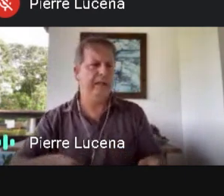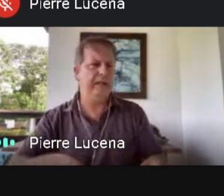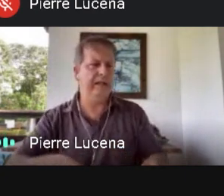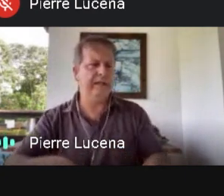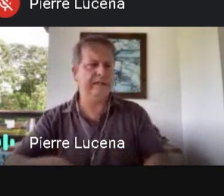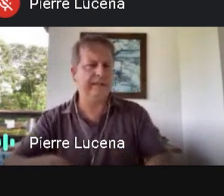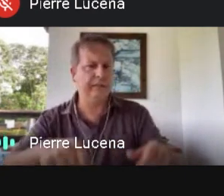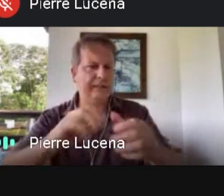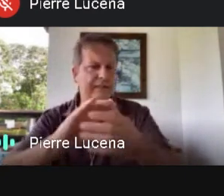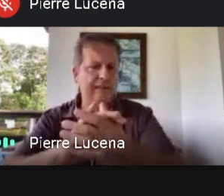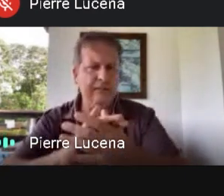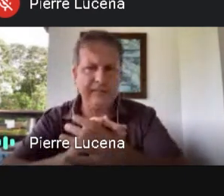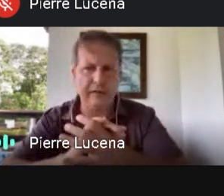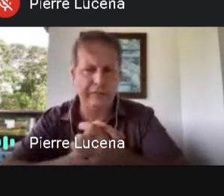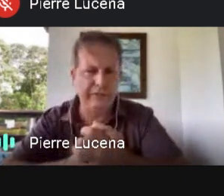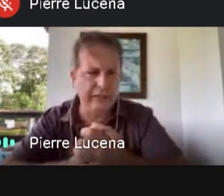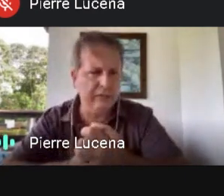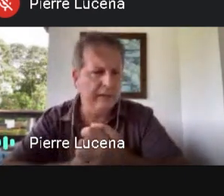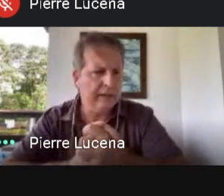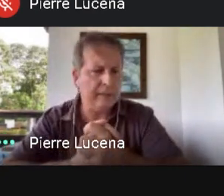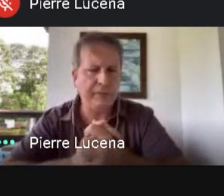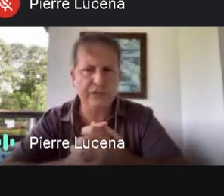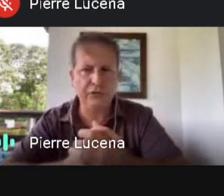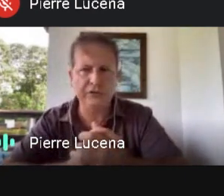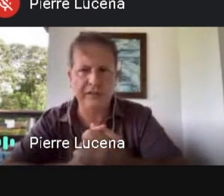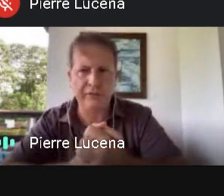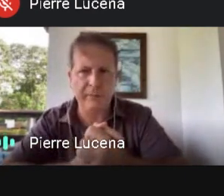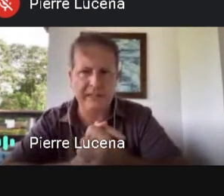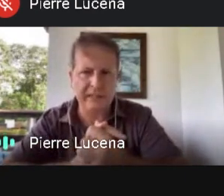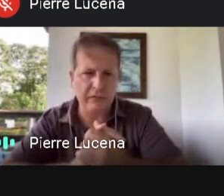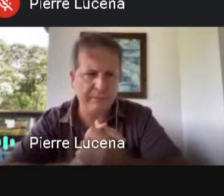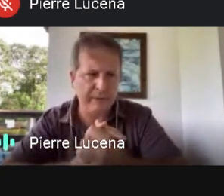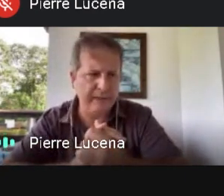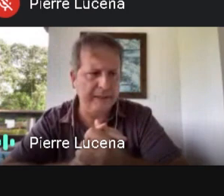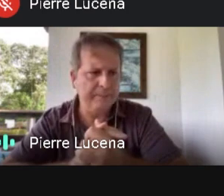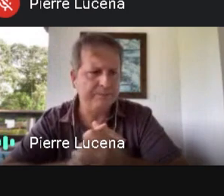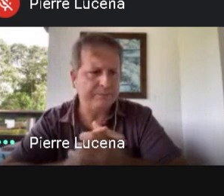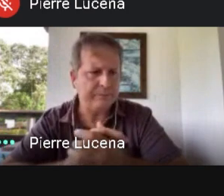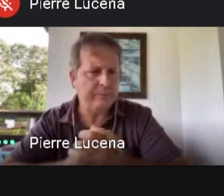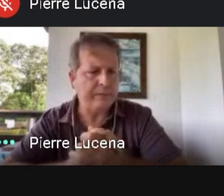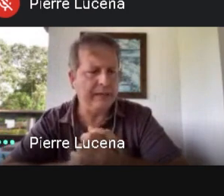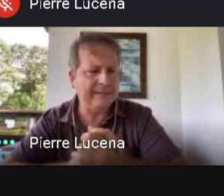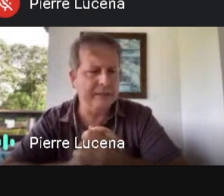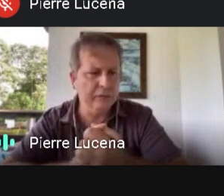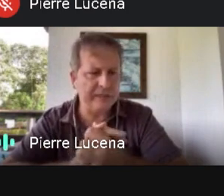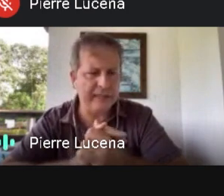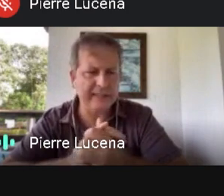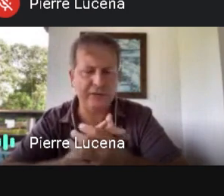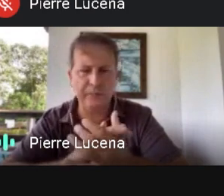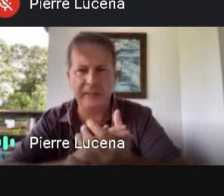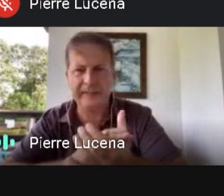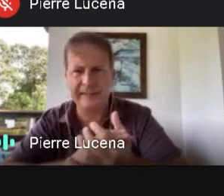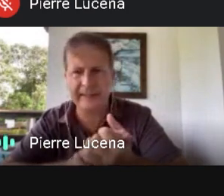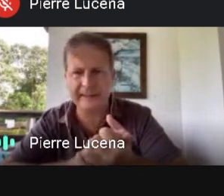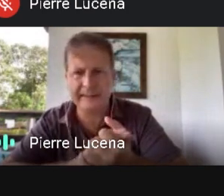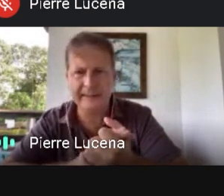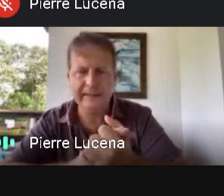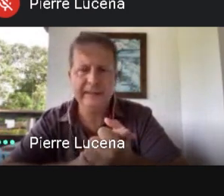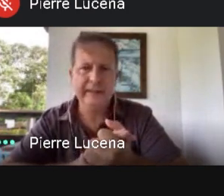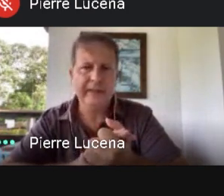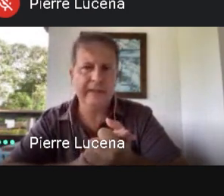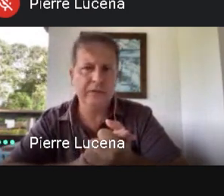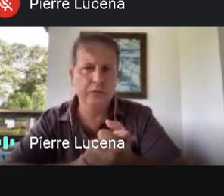agora, eles são esses, né? O Adiel Filho, que é professor do Centro de Informática da UFPE, a Silvia, que é a